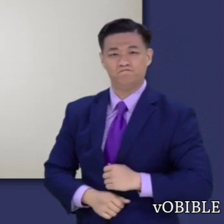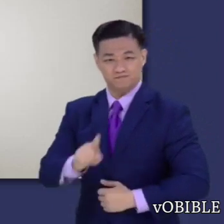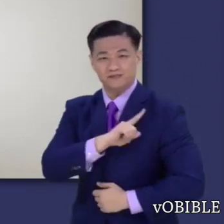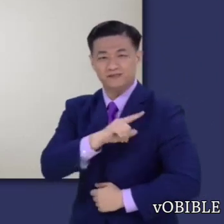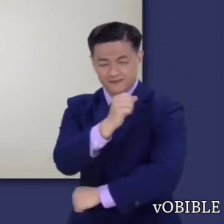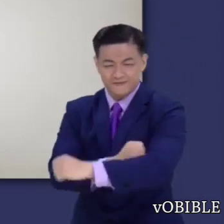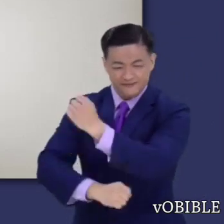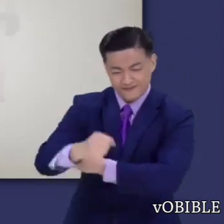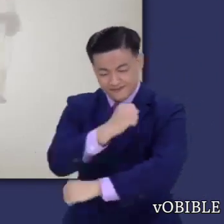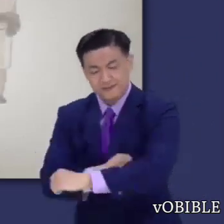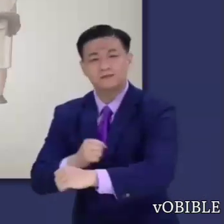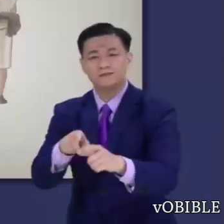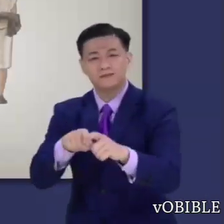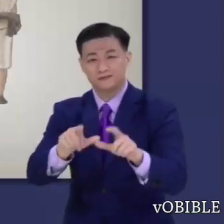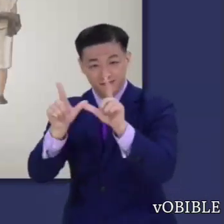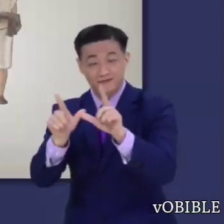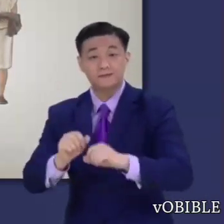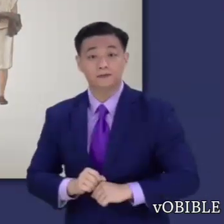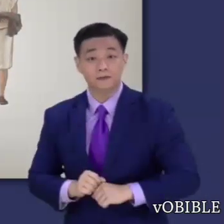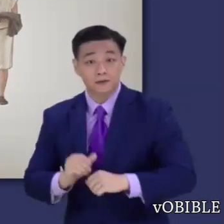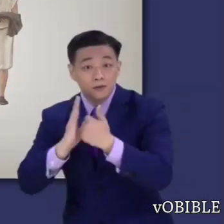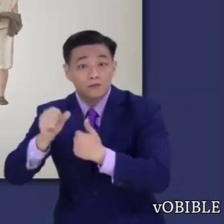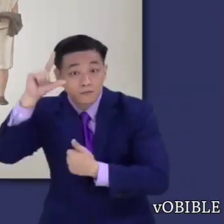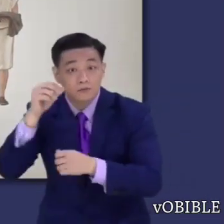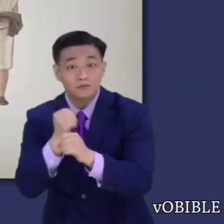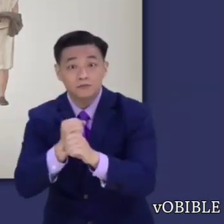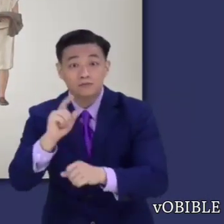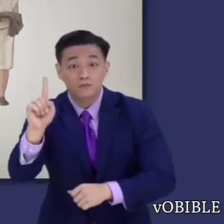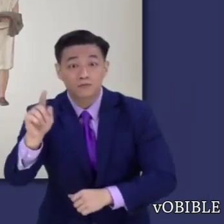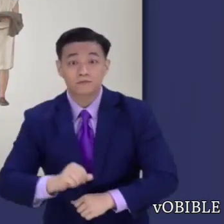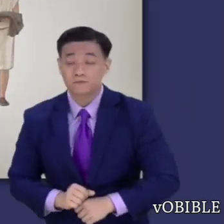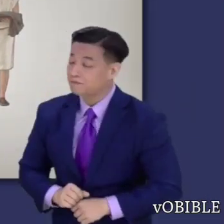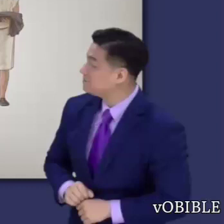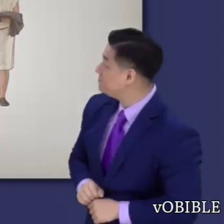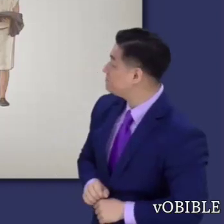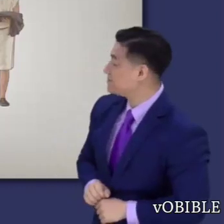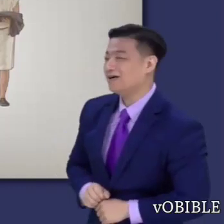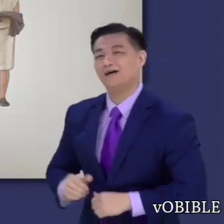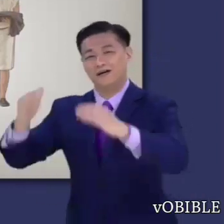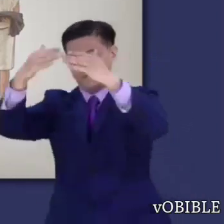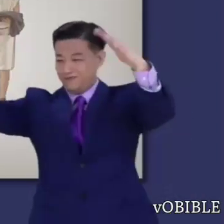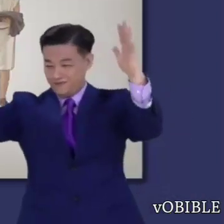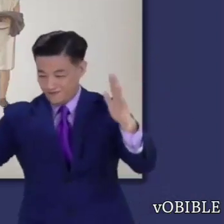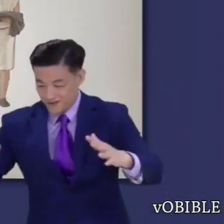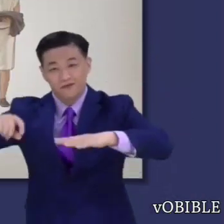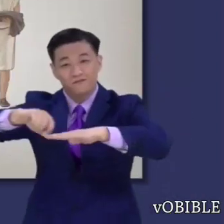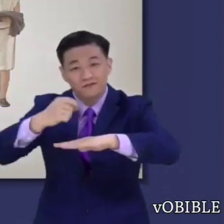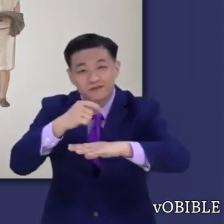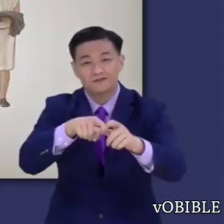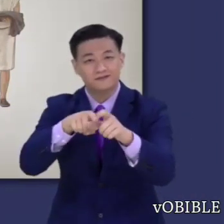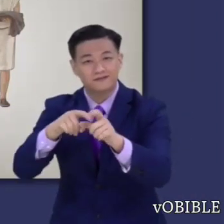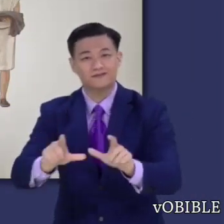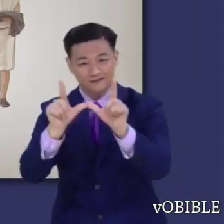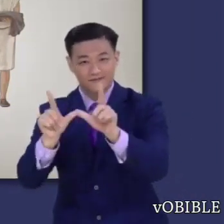你知道吗？使徒保罗以制造帐篷为职业，他有可能通过做帐篷赚取在帖